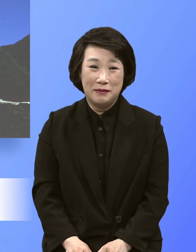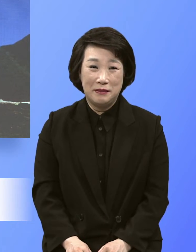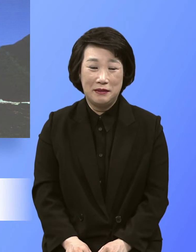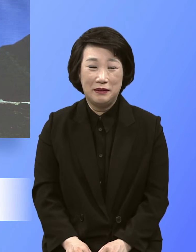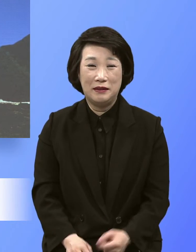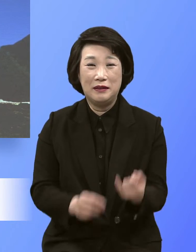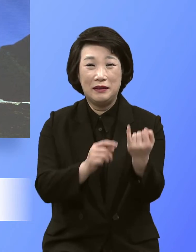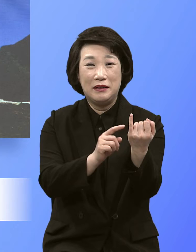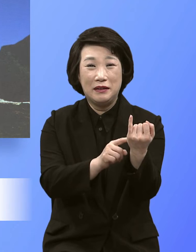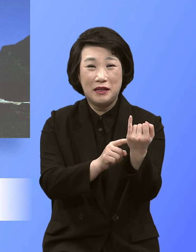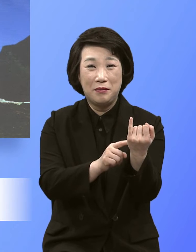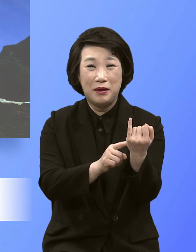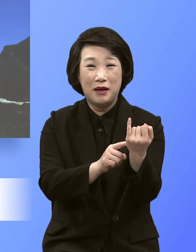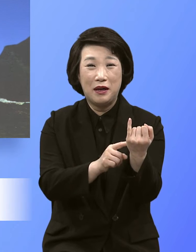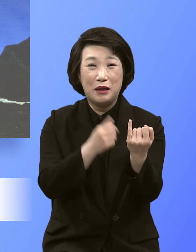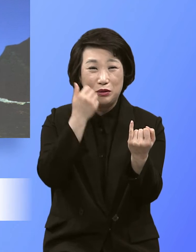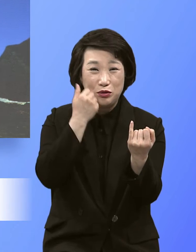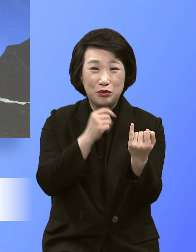자매는